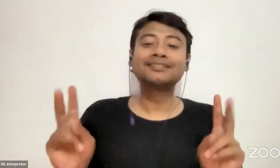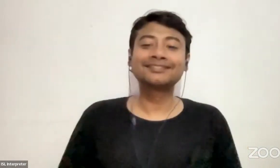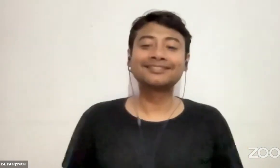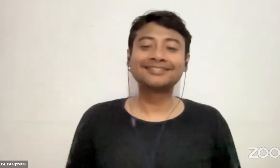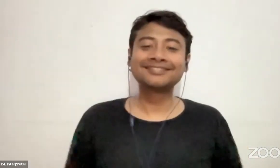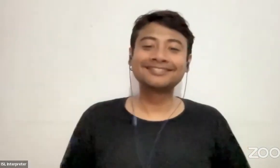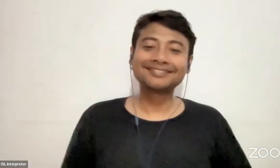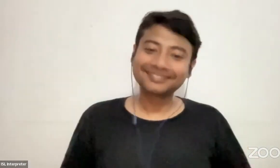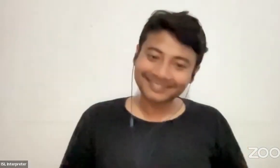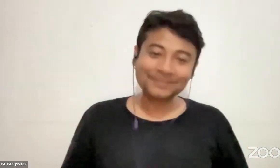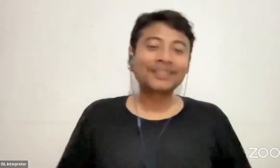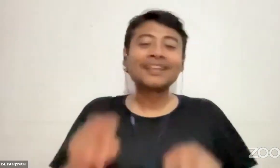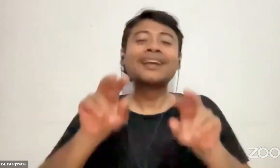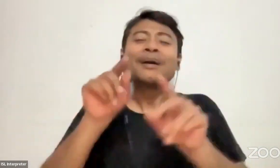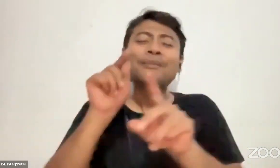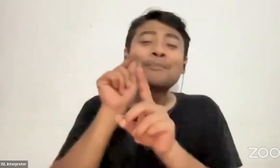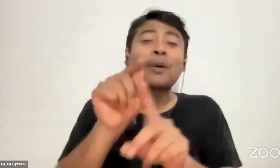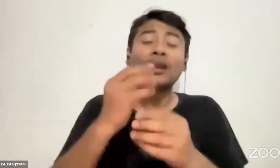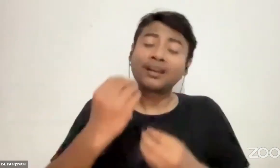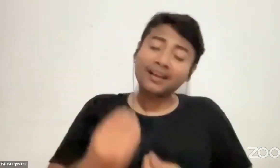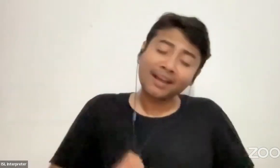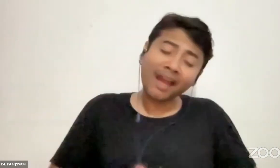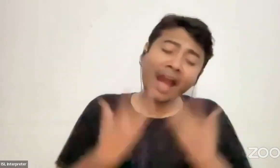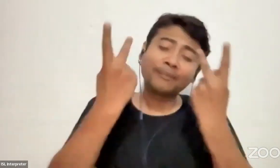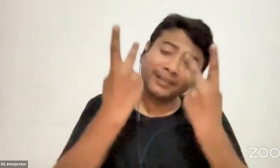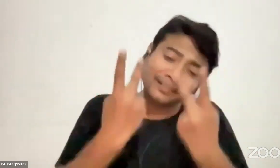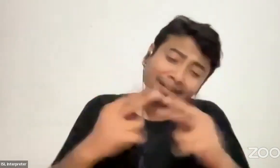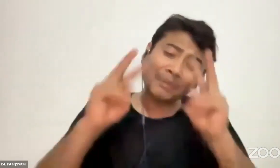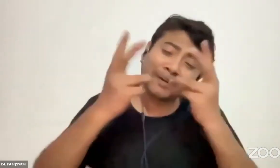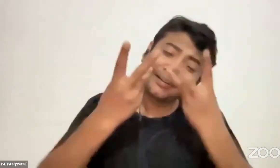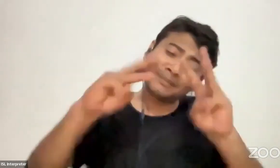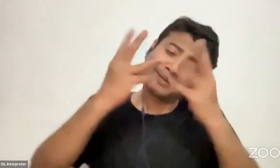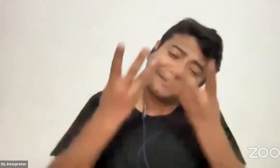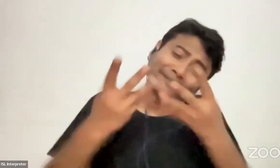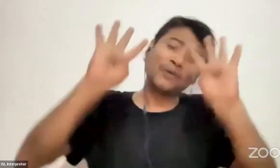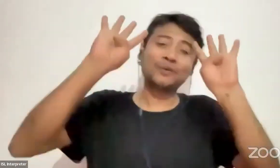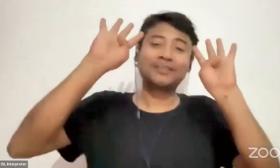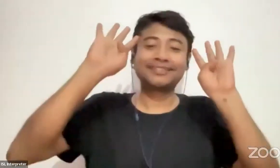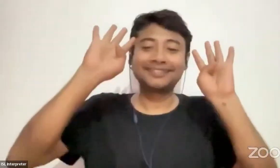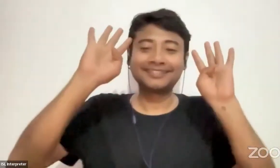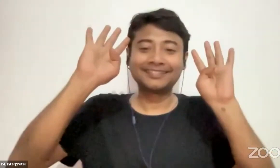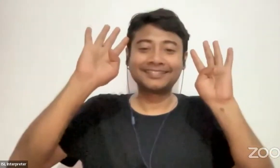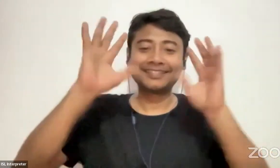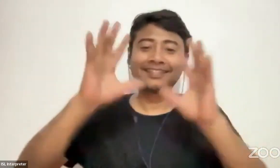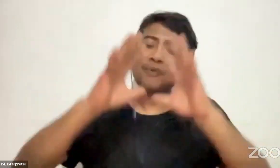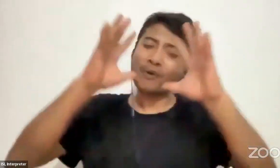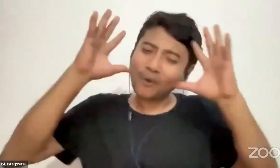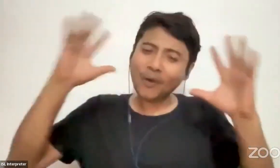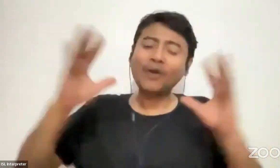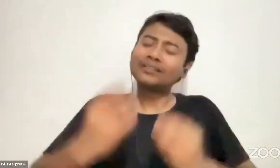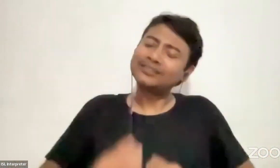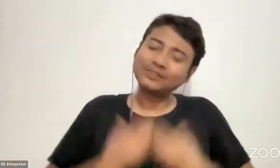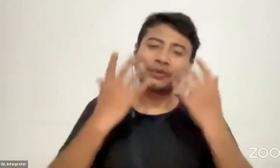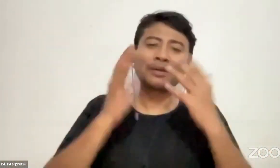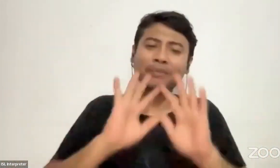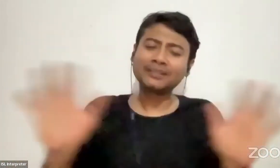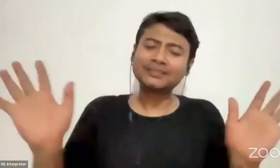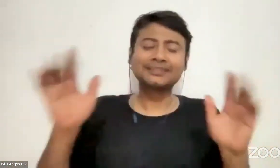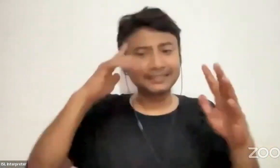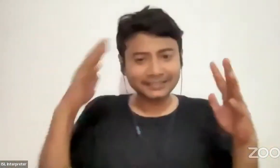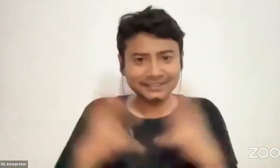तो वहां सुख के अलावा कुछ है ही नहीं, सिर्फ आनंद आनंद आनंद और केवल